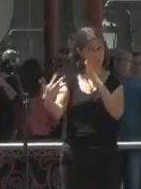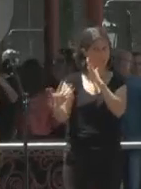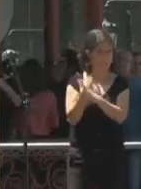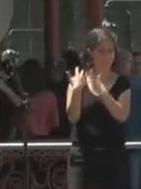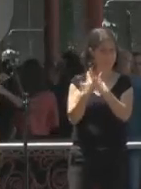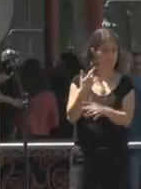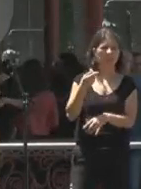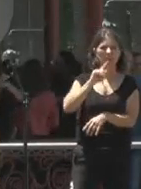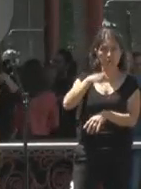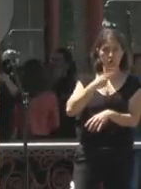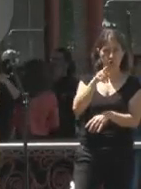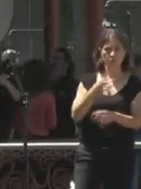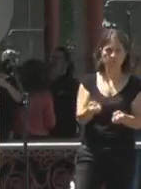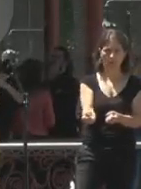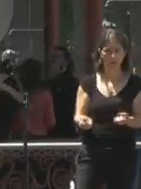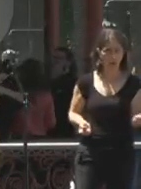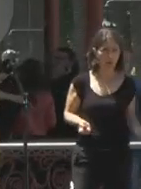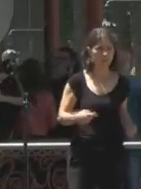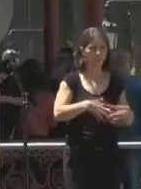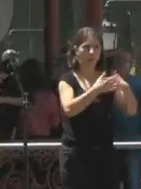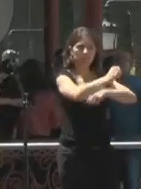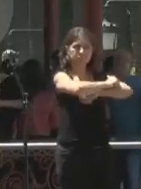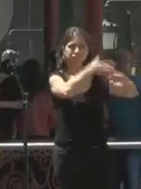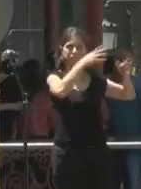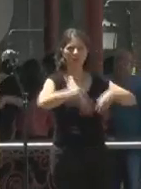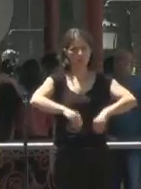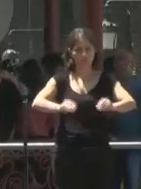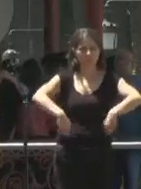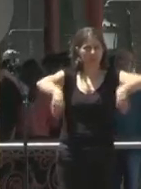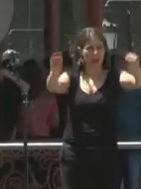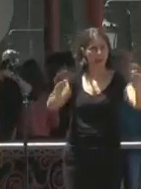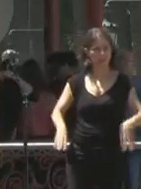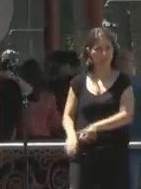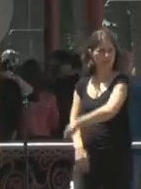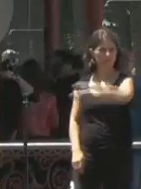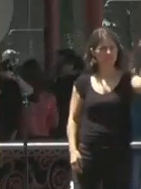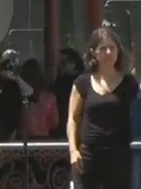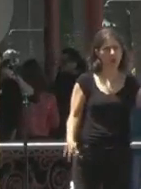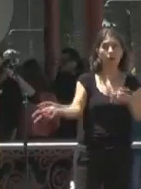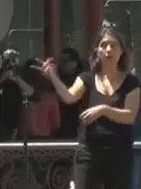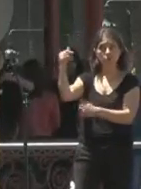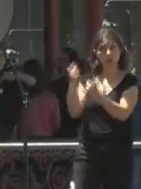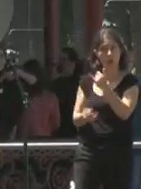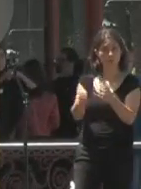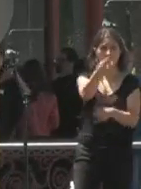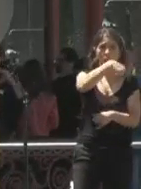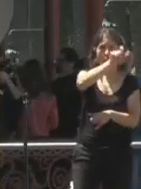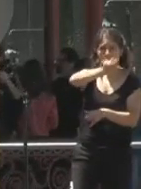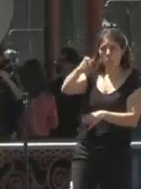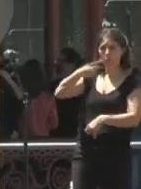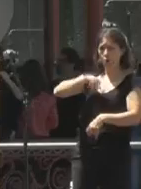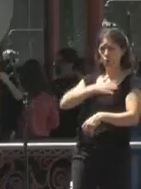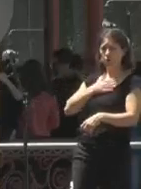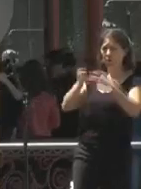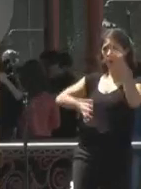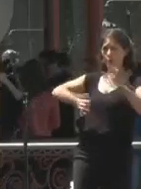abramos los cajones, las ventanas y levantemos las alfombras, a tan solo 7 días de que se enfrenten al juicio de nuestro pueblo y expliquen por qué